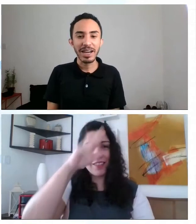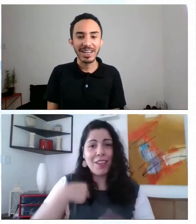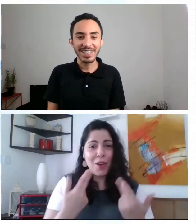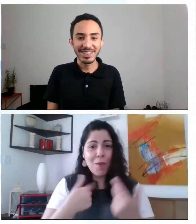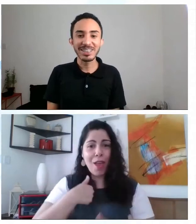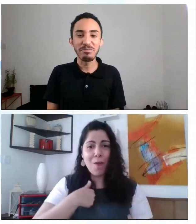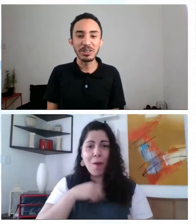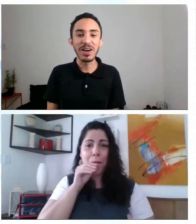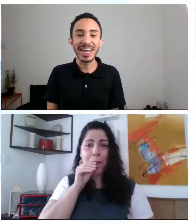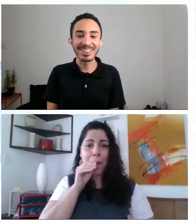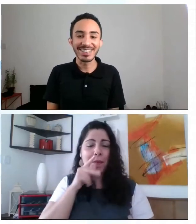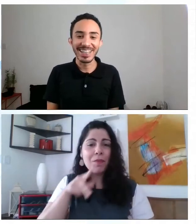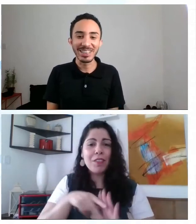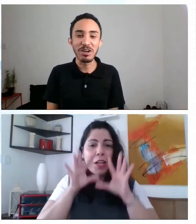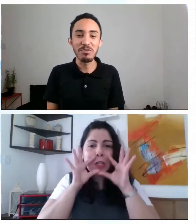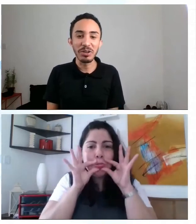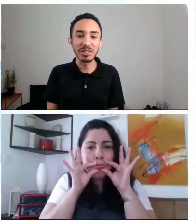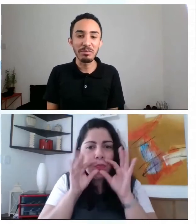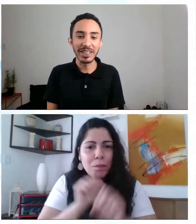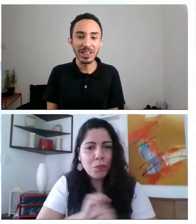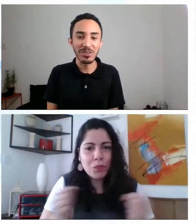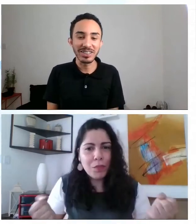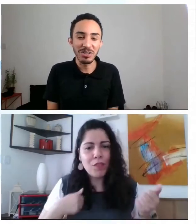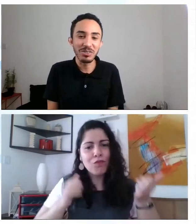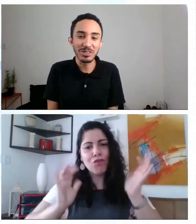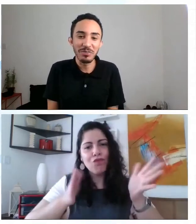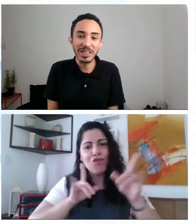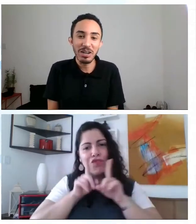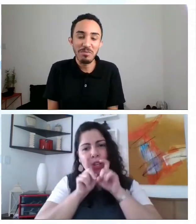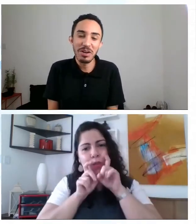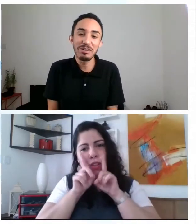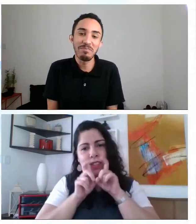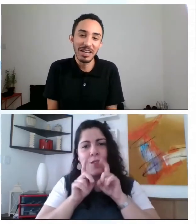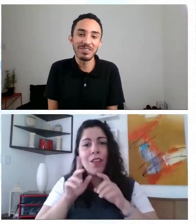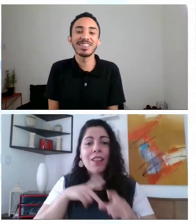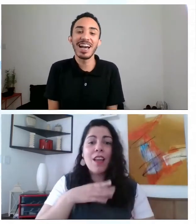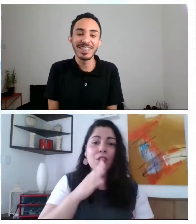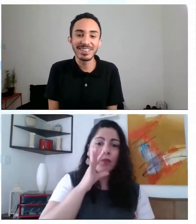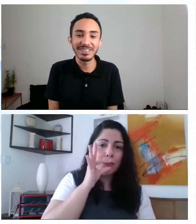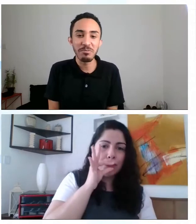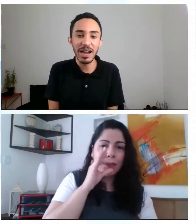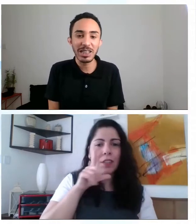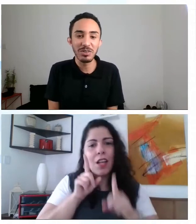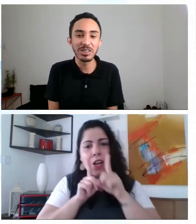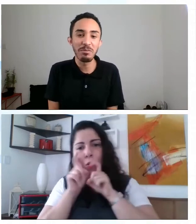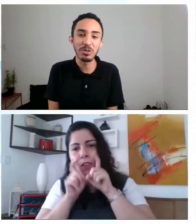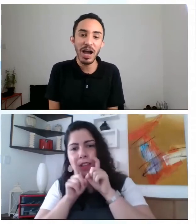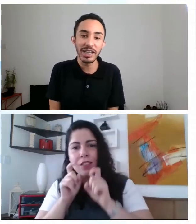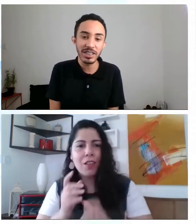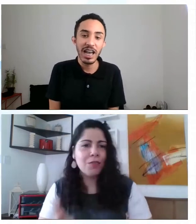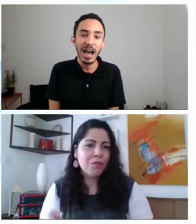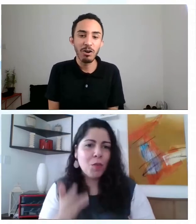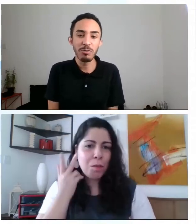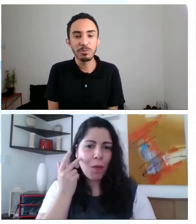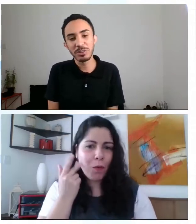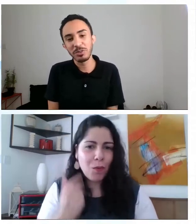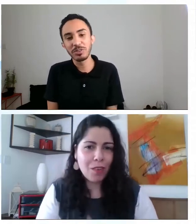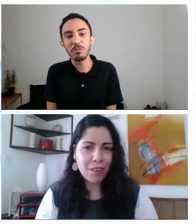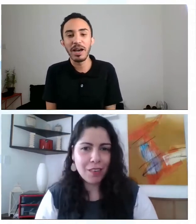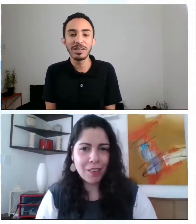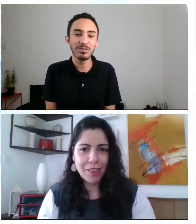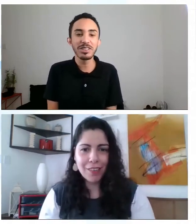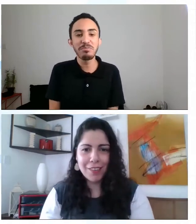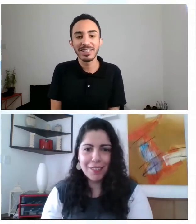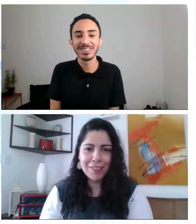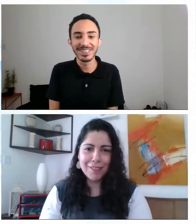É uma característica também do Alex, né? Assim como eu também tenho esse, não consigo ficar com a boca bem fechada. A gente tem esses marcadores não manuais, algumas pessoas